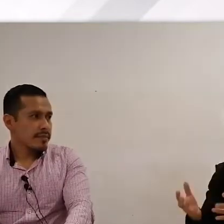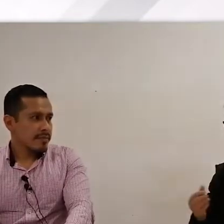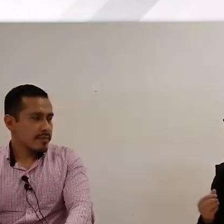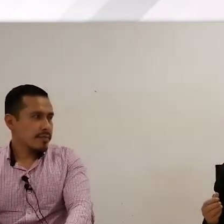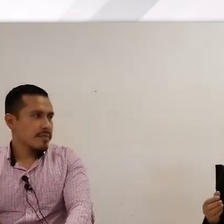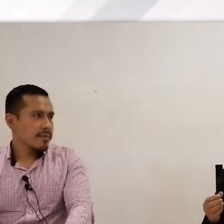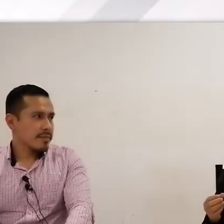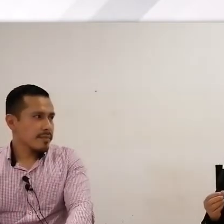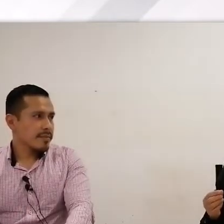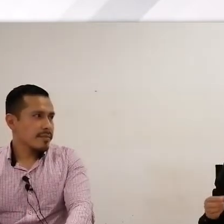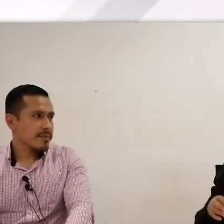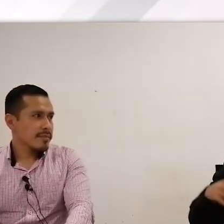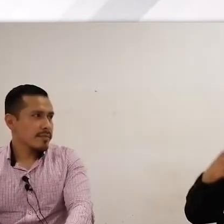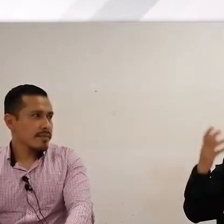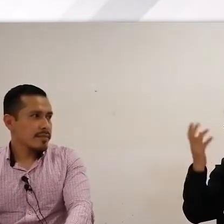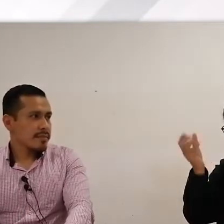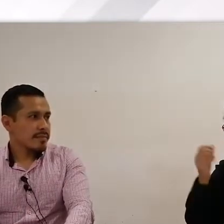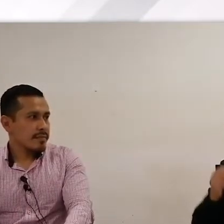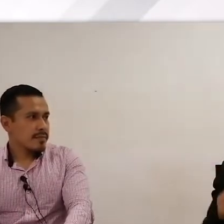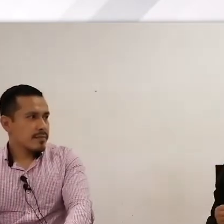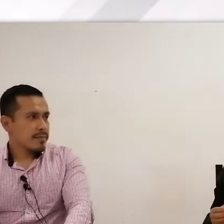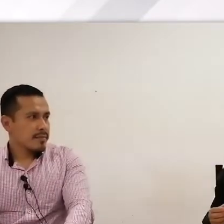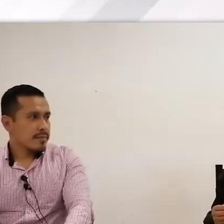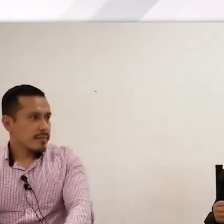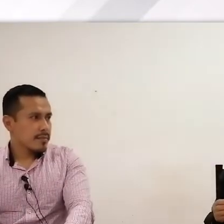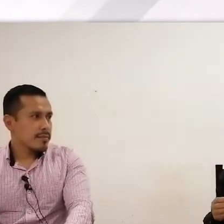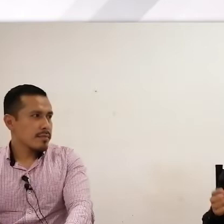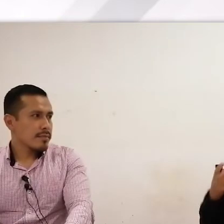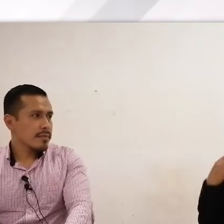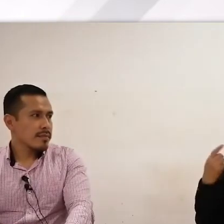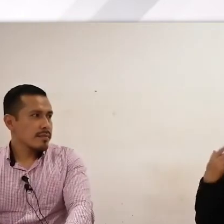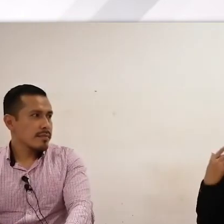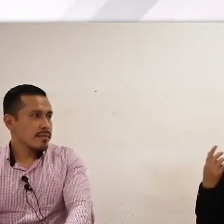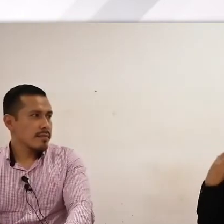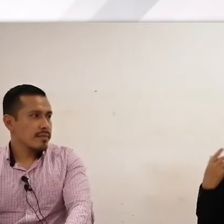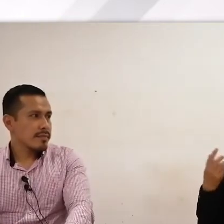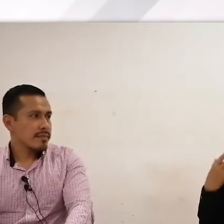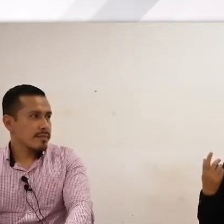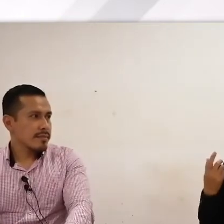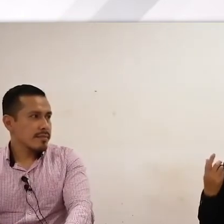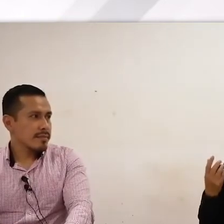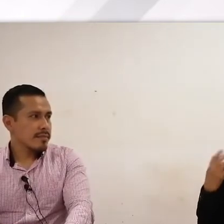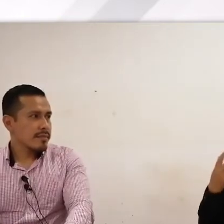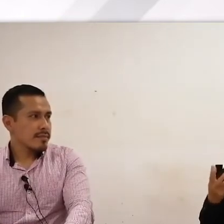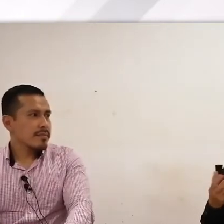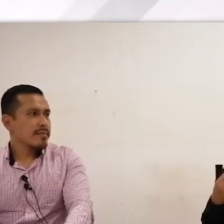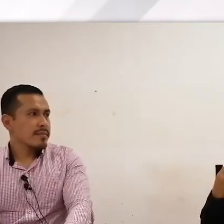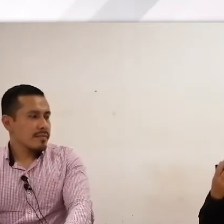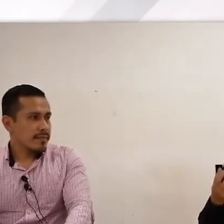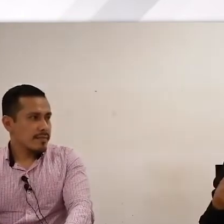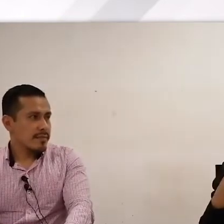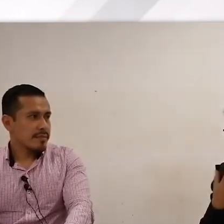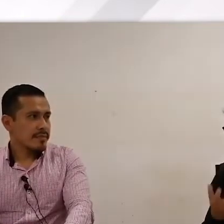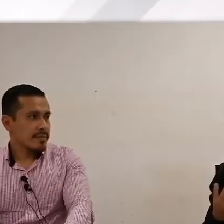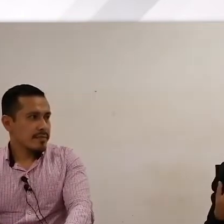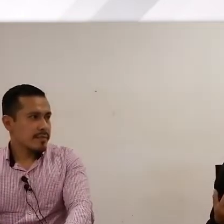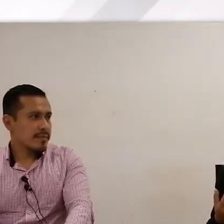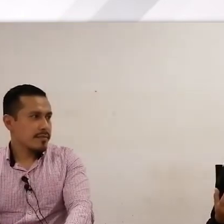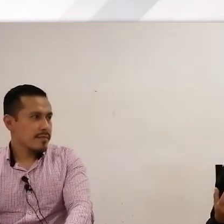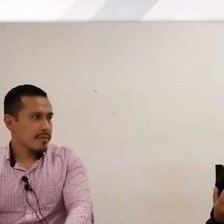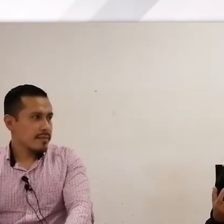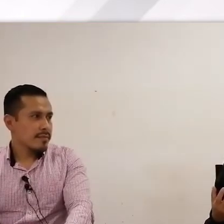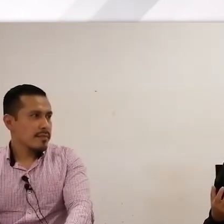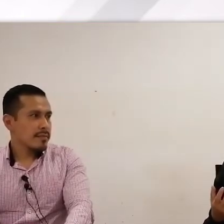este es el naranja, así se dice pollo, pero hay esto, ¿no? la voz, el